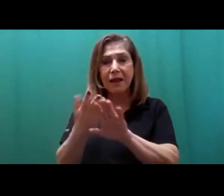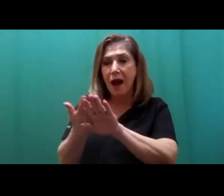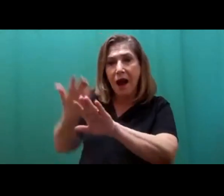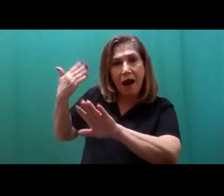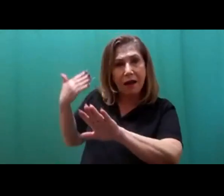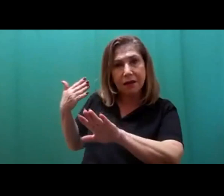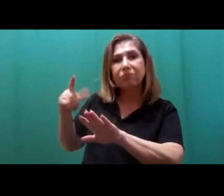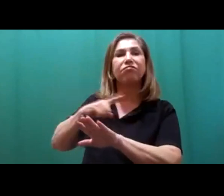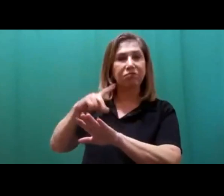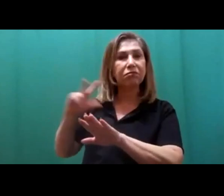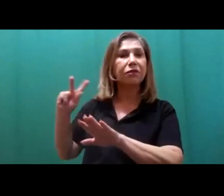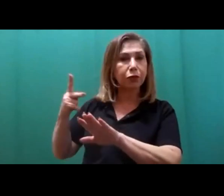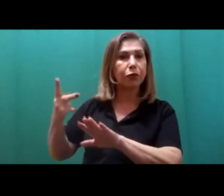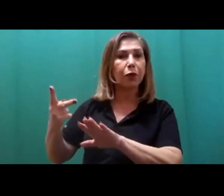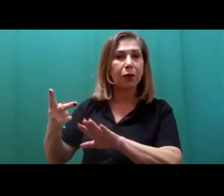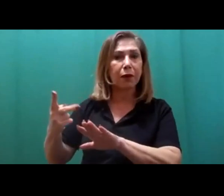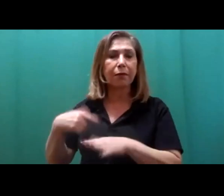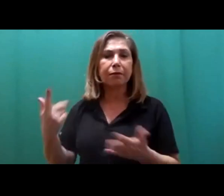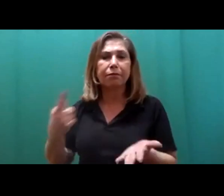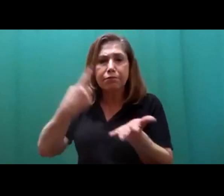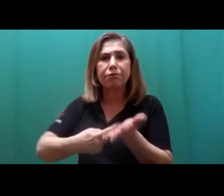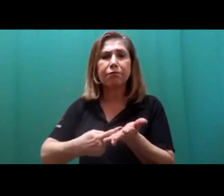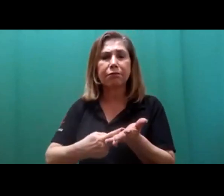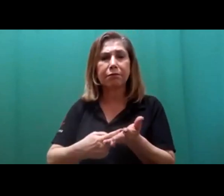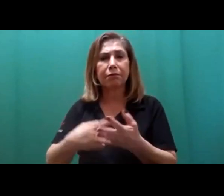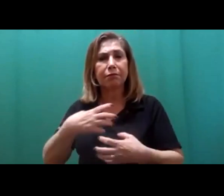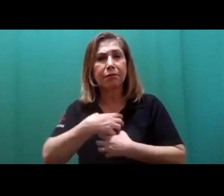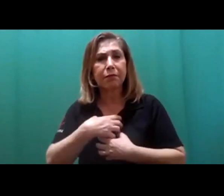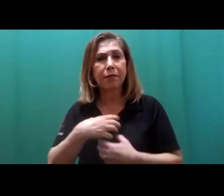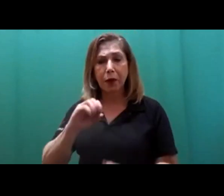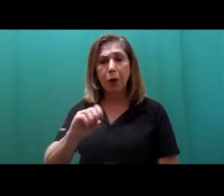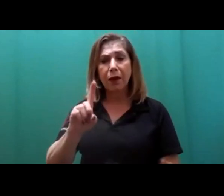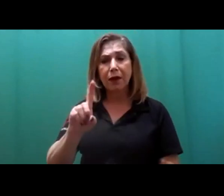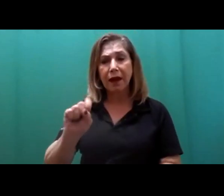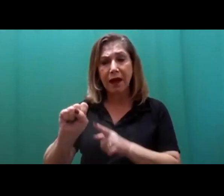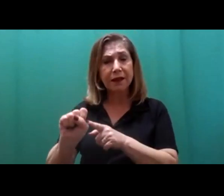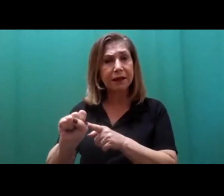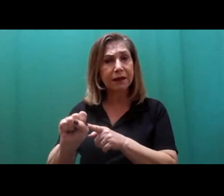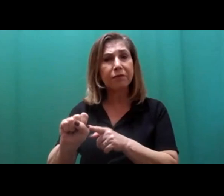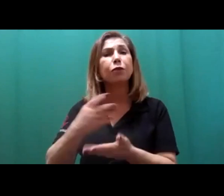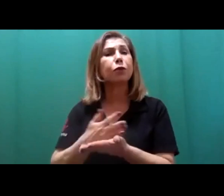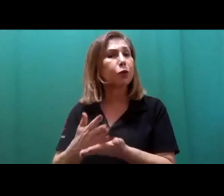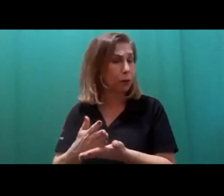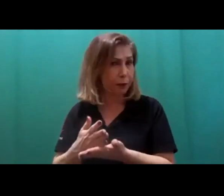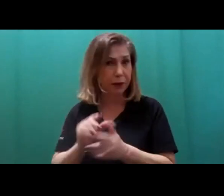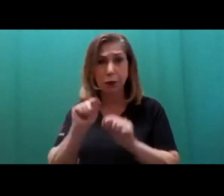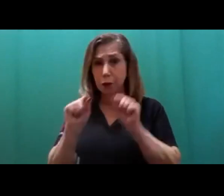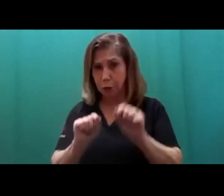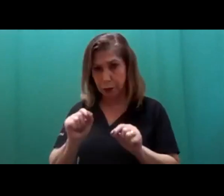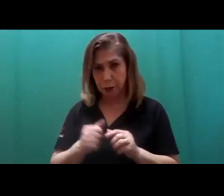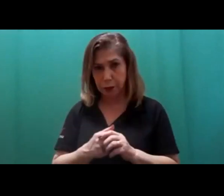Essa ideia dos grandes pactos, essa ideia dos ODSs, ela também nasce a partir de